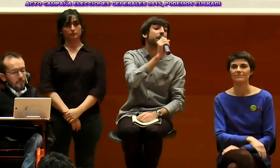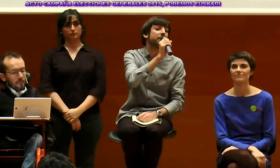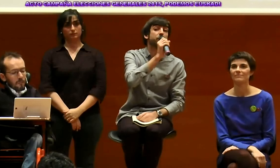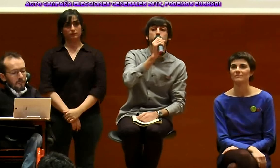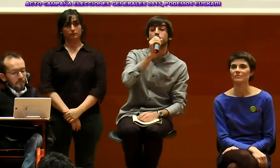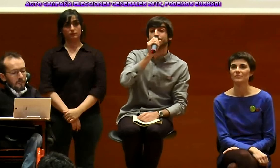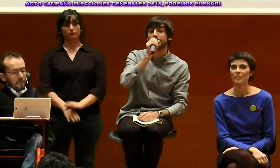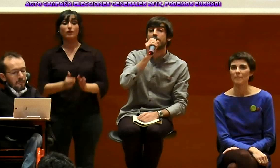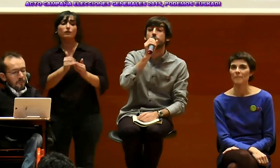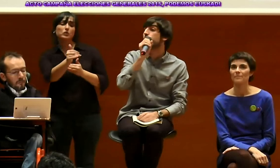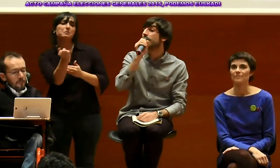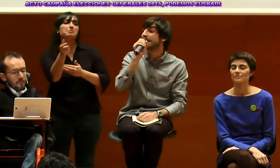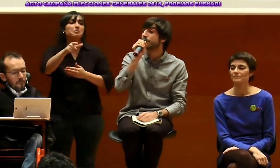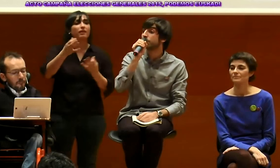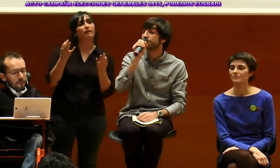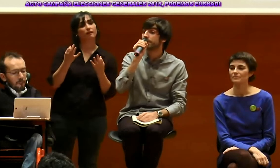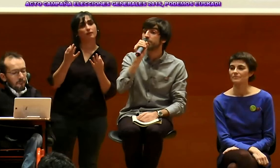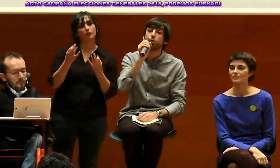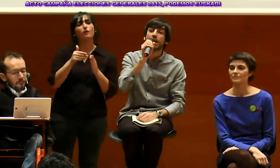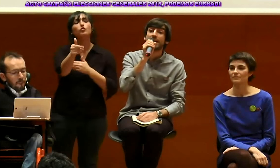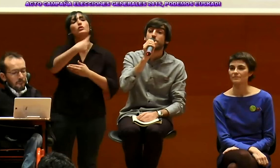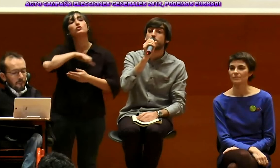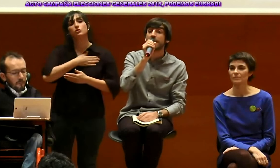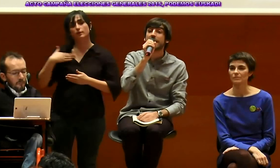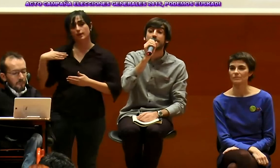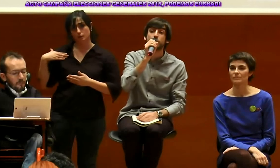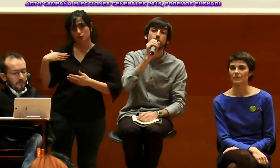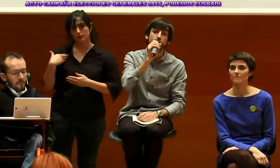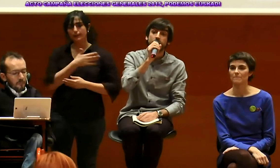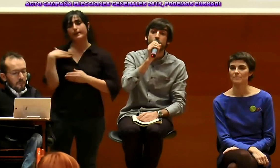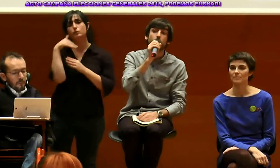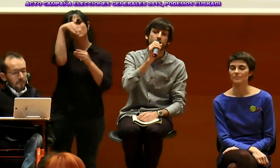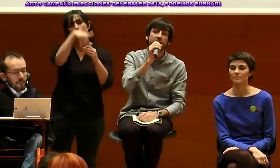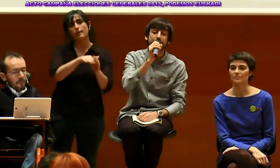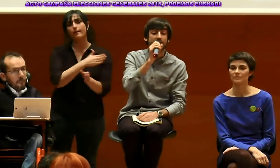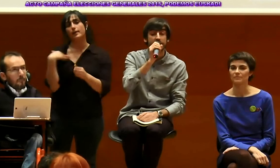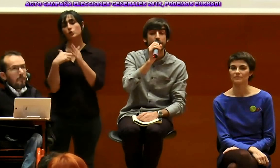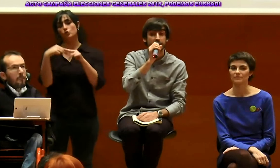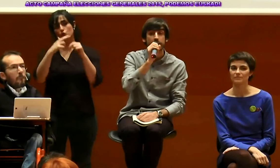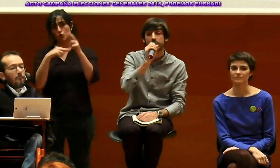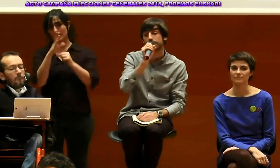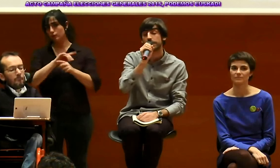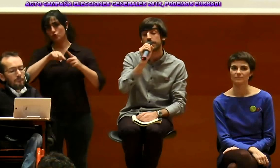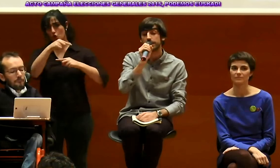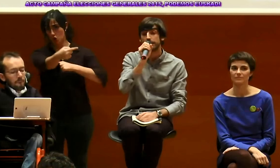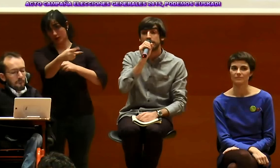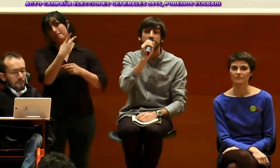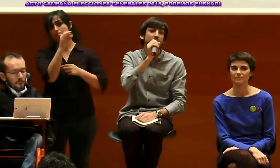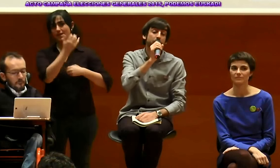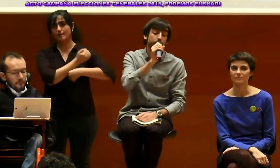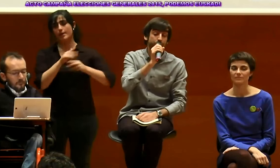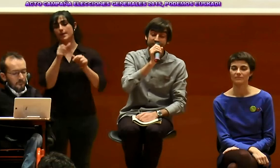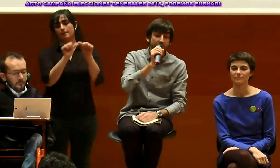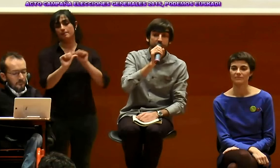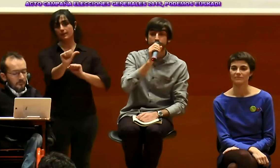¿Qué se parece el futuro? El futuro que queremos votar y que queremos construir todos los días a partir del 20 de diciembre, se